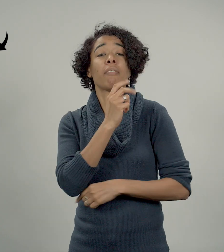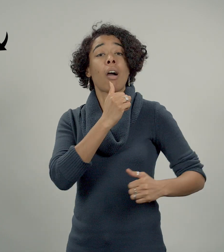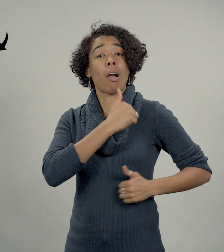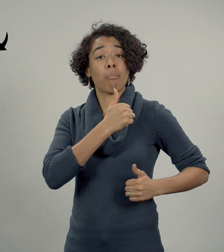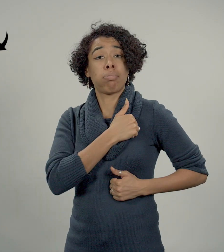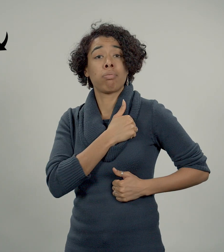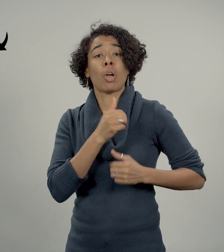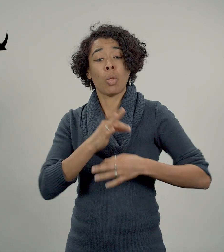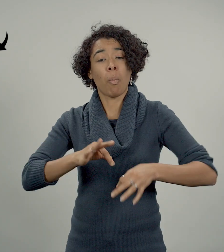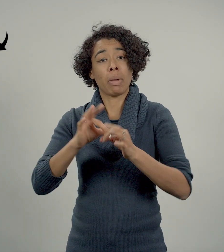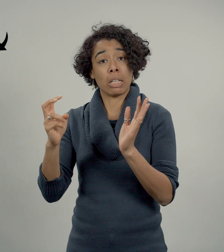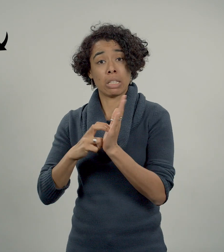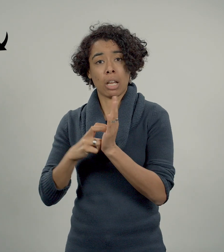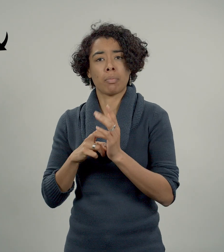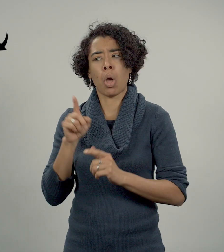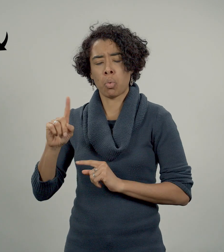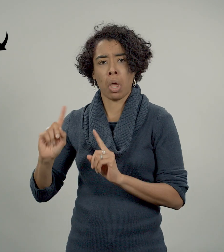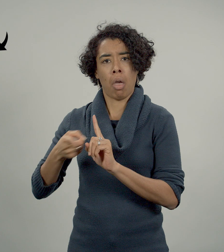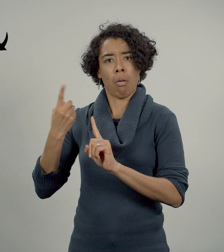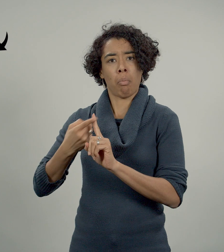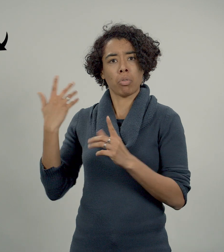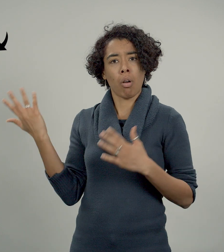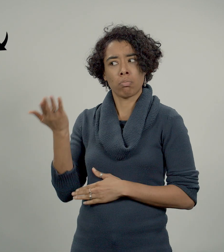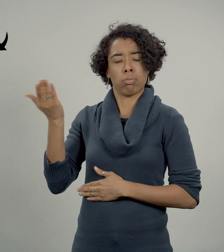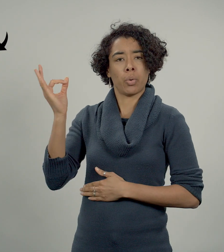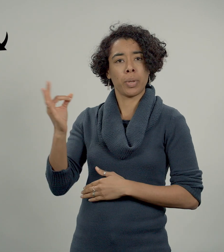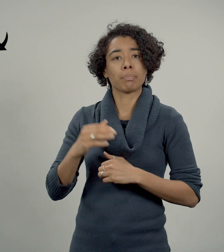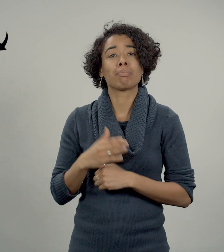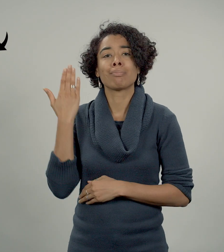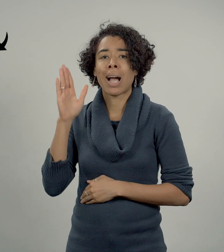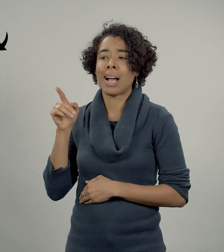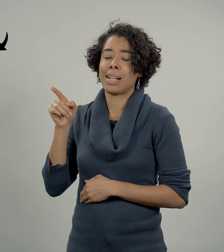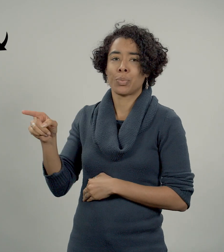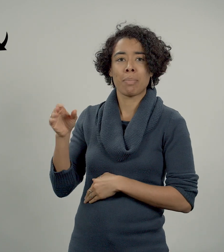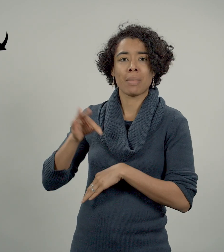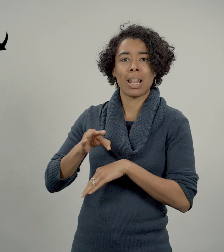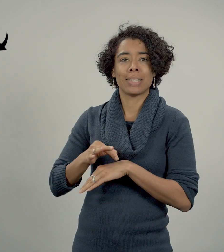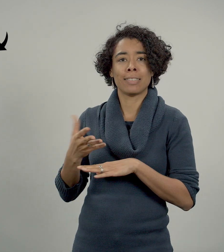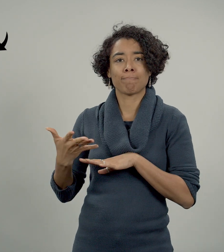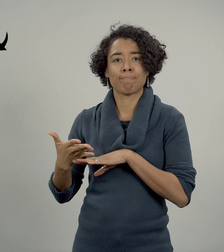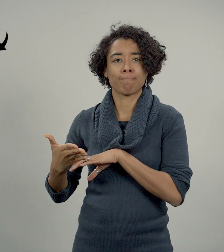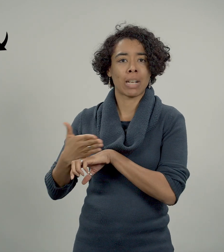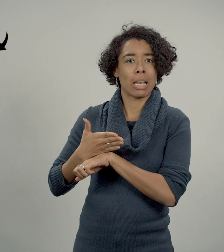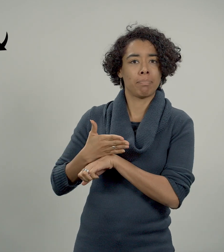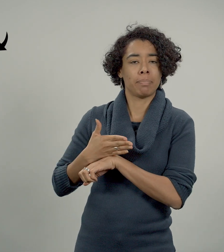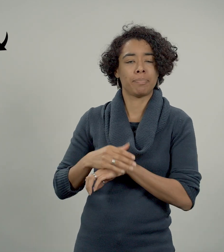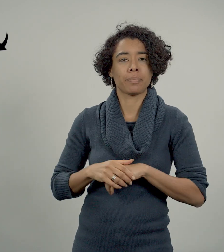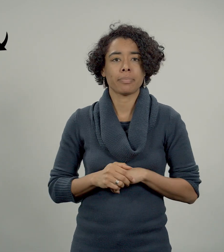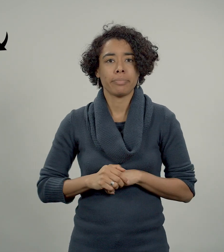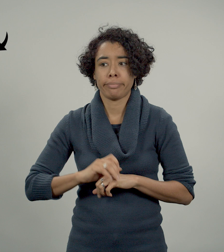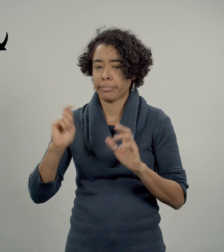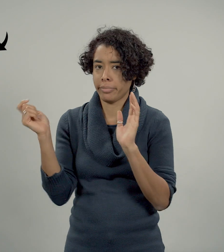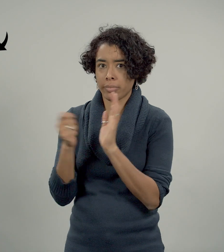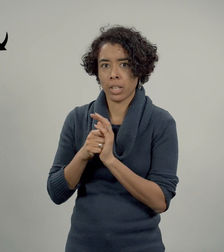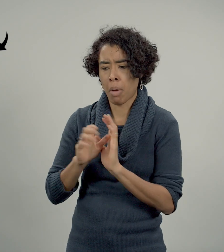celui-ci, c'est quelqu'un d'important pour son maître. Mais Naaman, ce vaillant combattant, est lépreux. Un jour, des bandes de